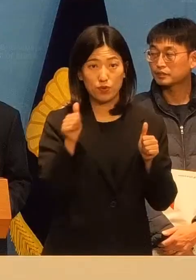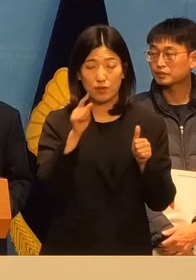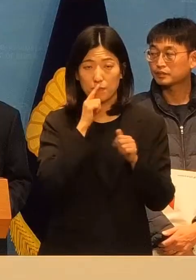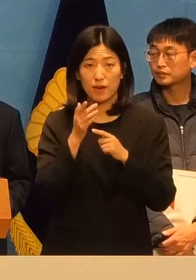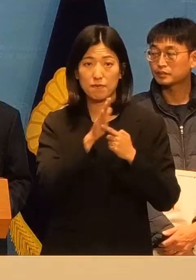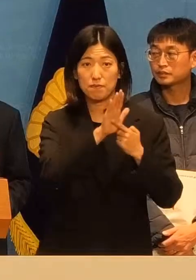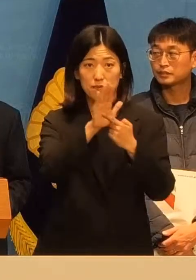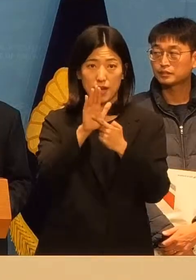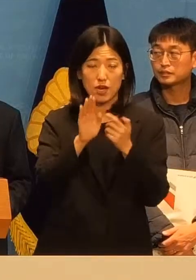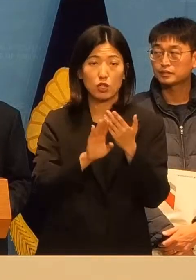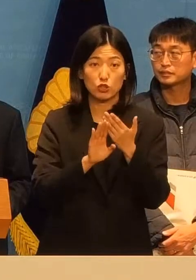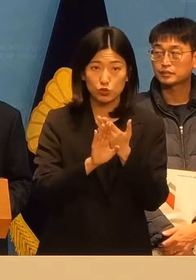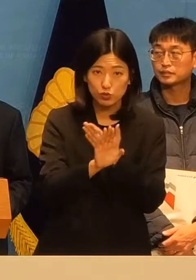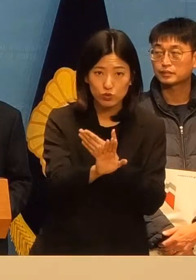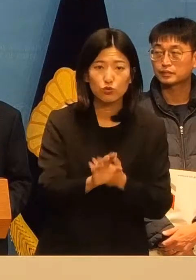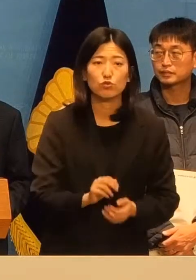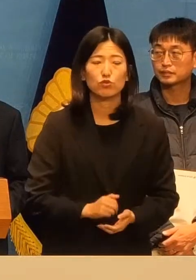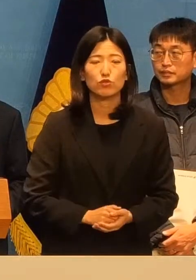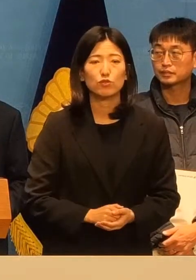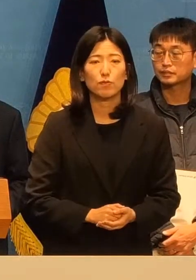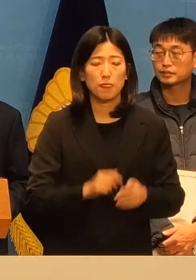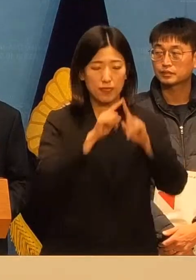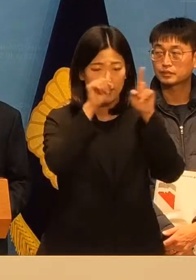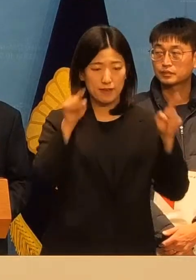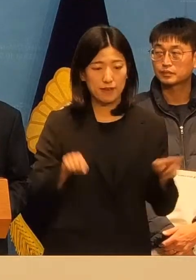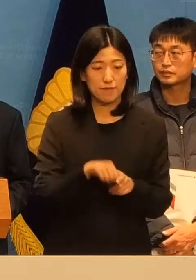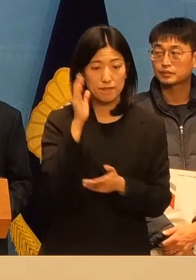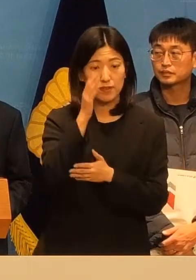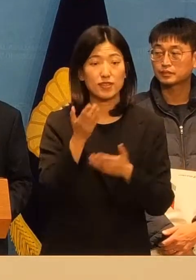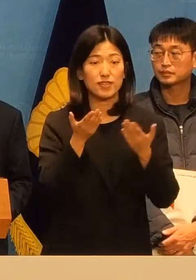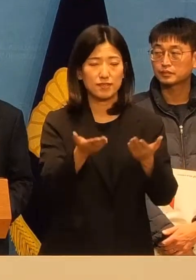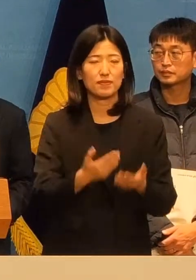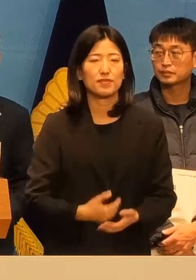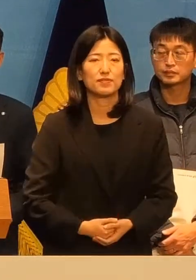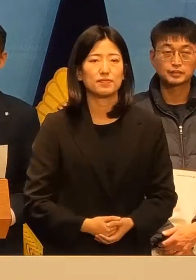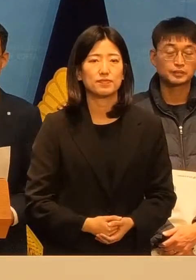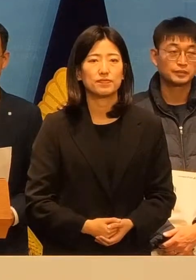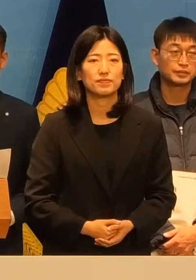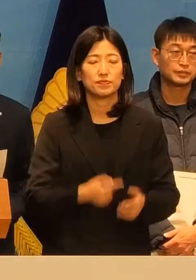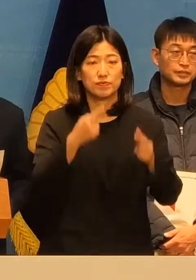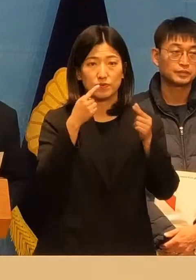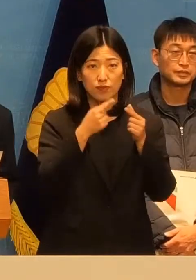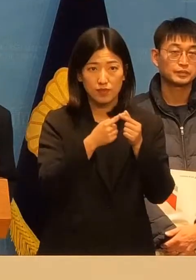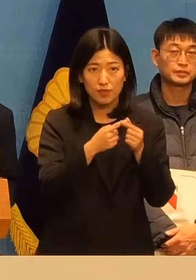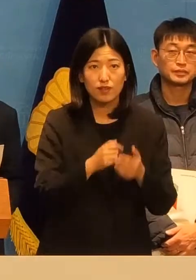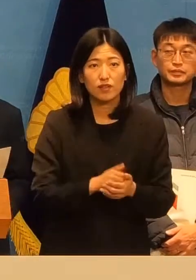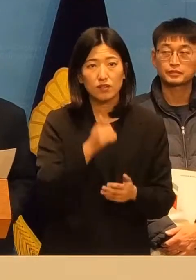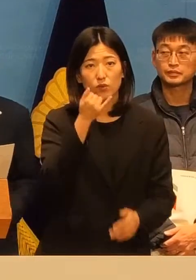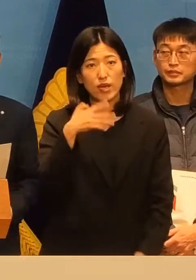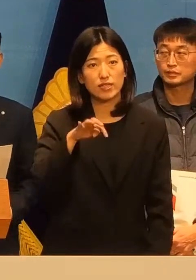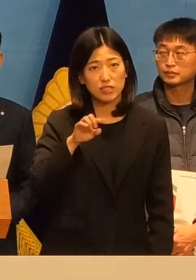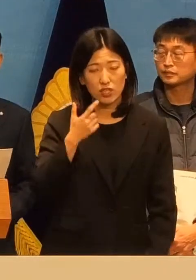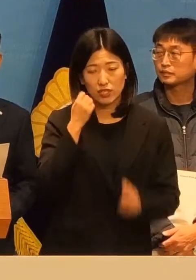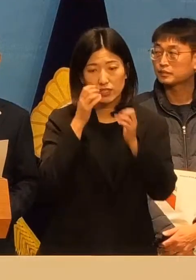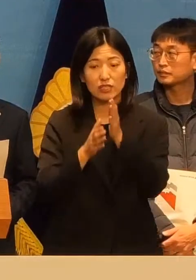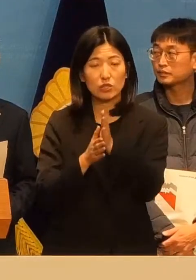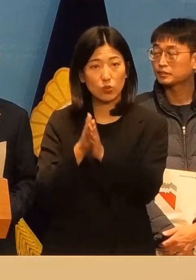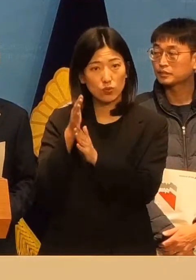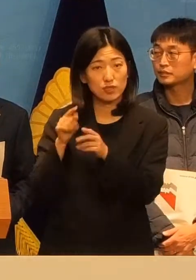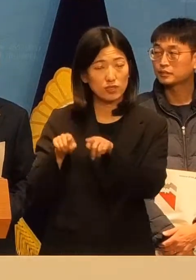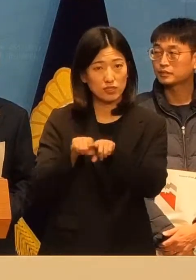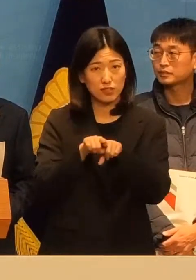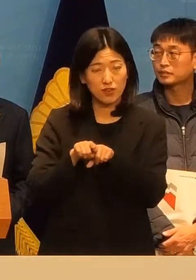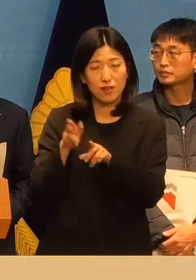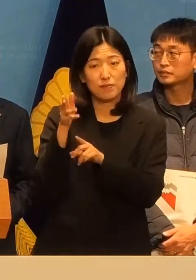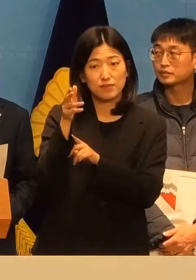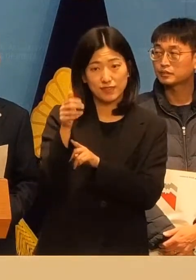제가 상임대표로서 기자회견문을 낭독하도록 하겠습니다. 첫 번째로 회천 신도시연합회 이광호